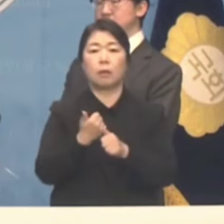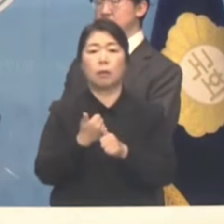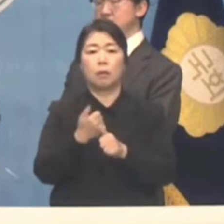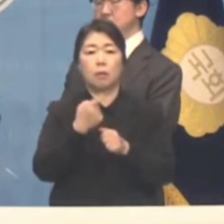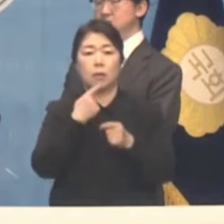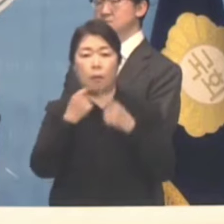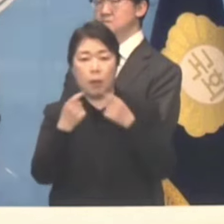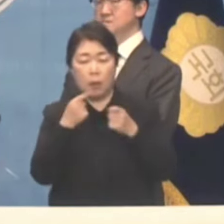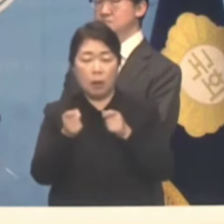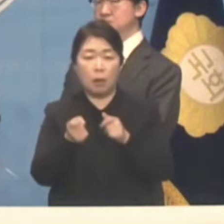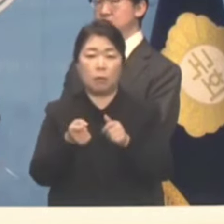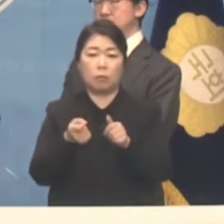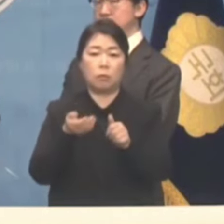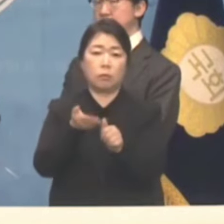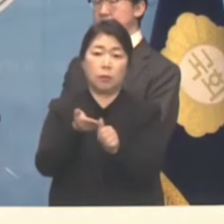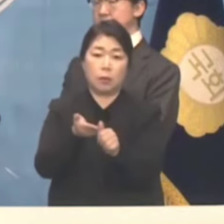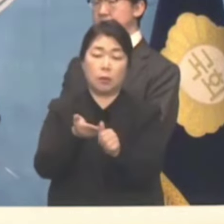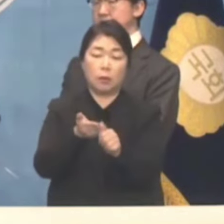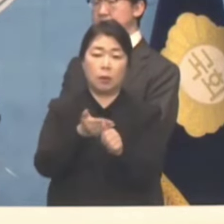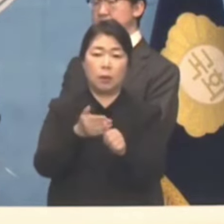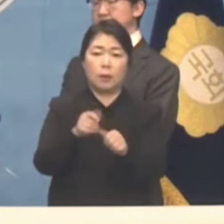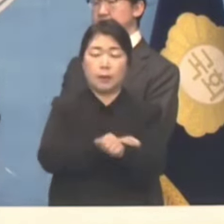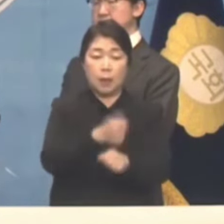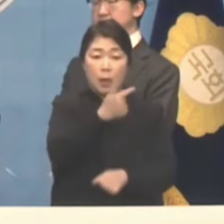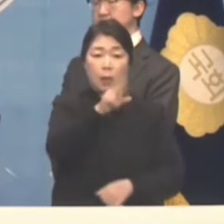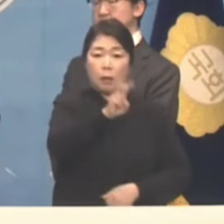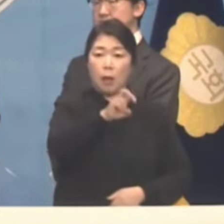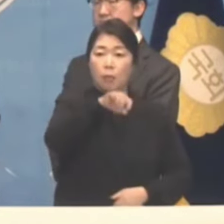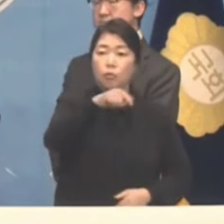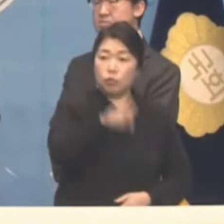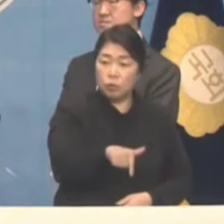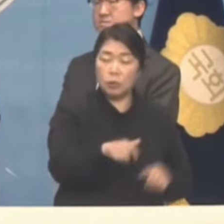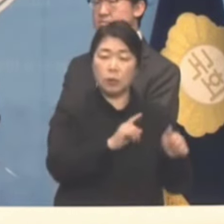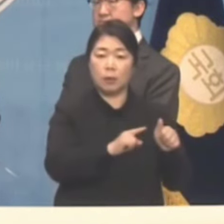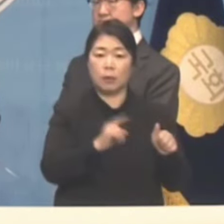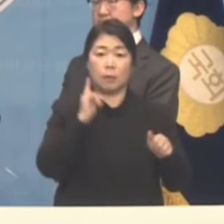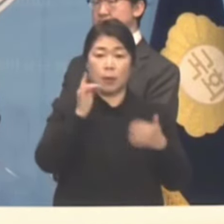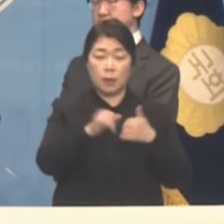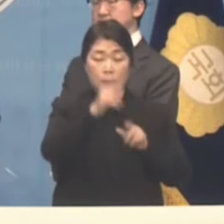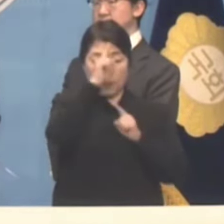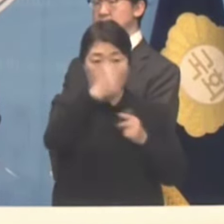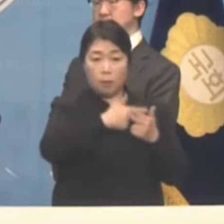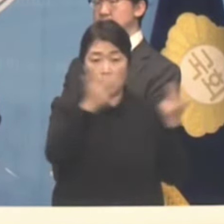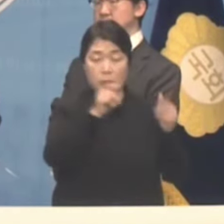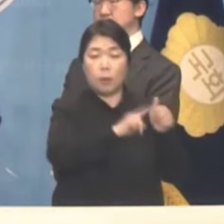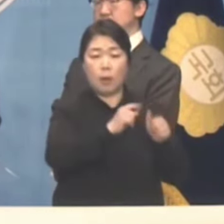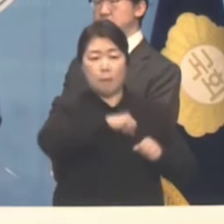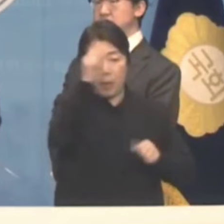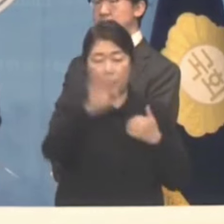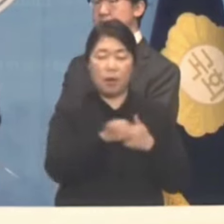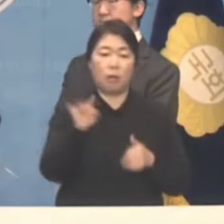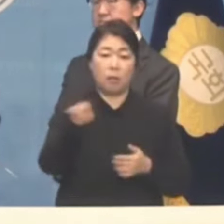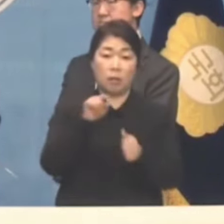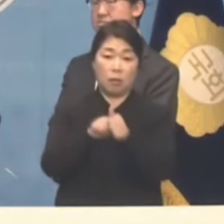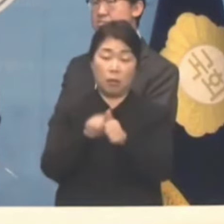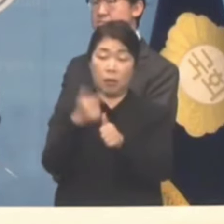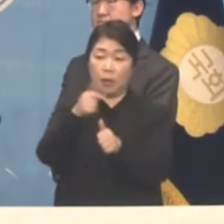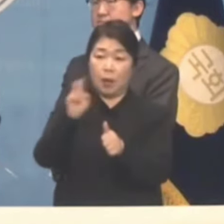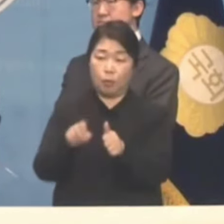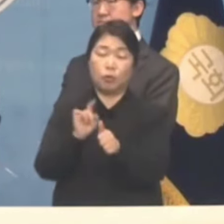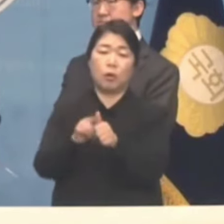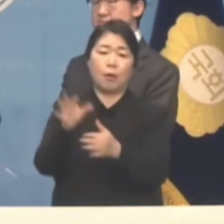협박을 가하기도 했습니다 특히 남욱에게는 이재명이 당선되면 너를 가만히 두지 않을 거다라는 협박까지